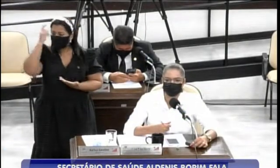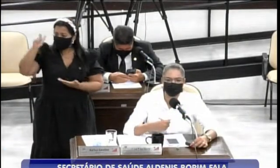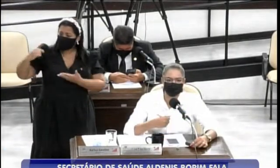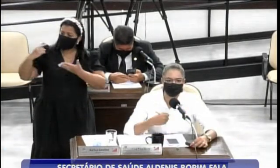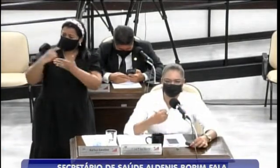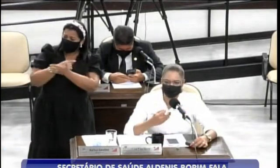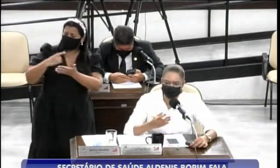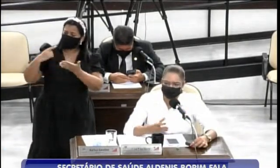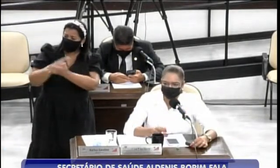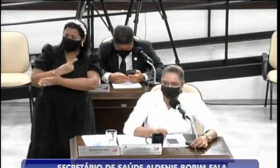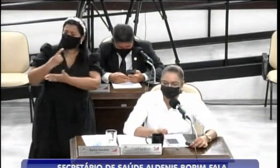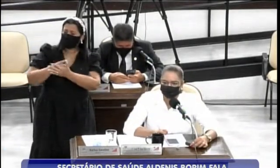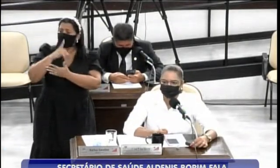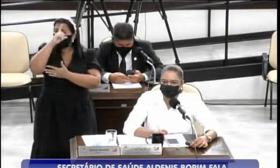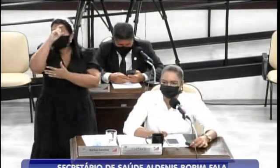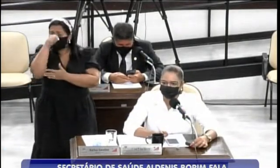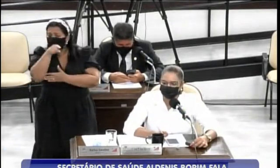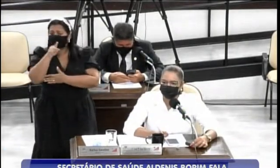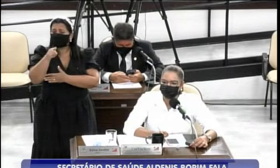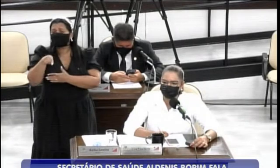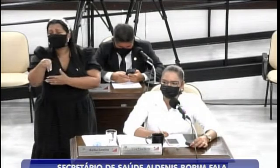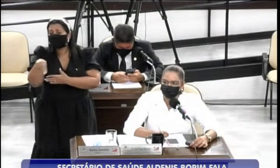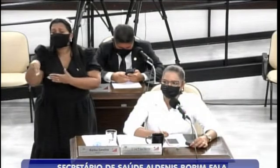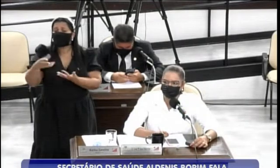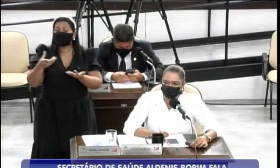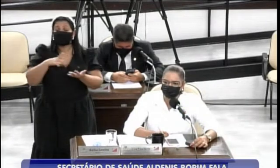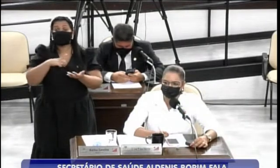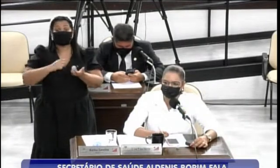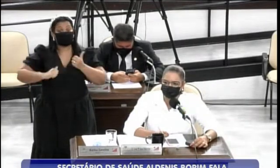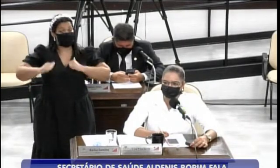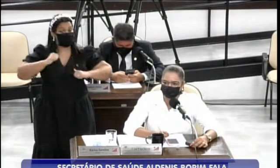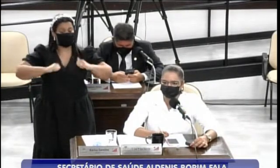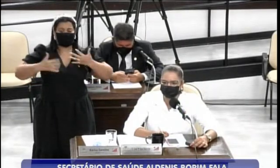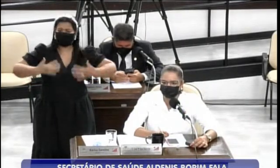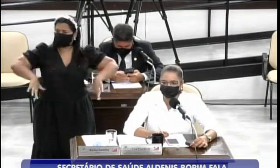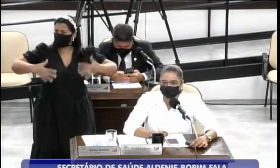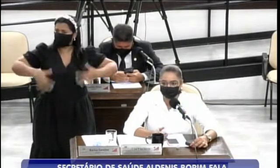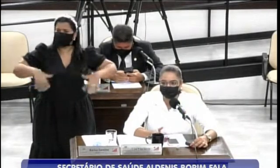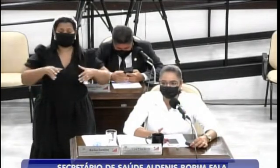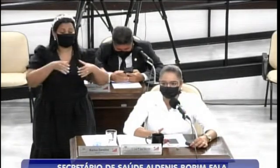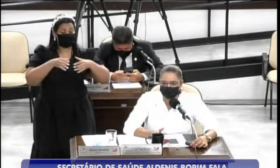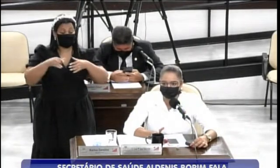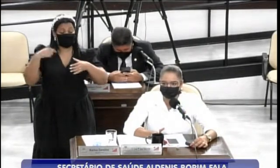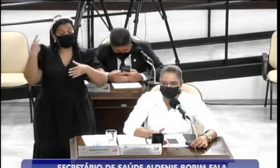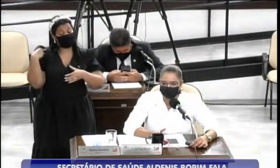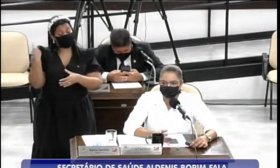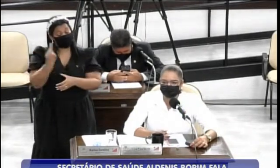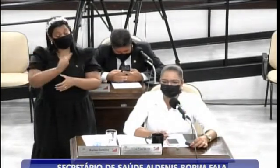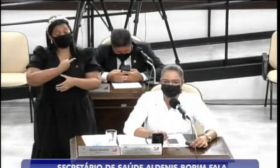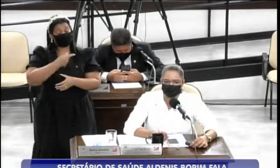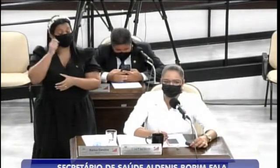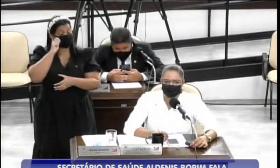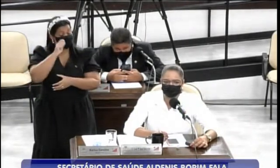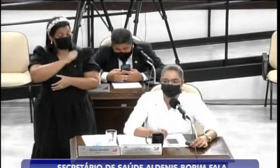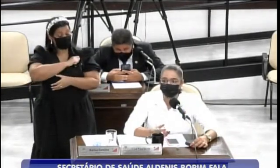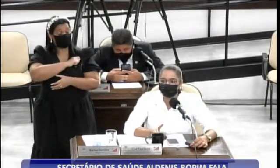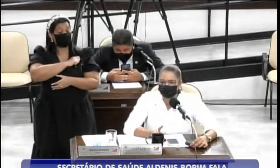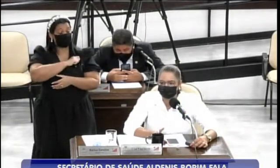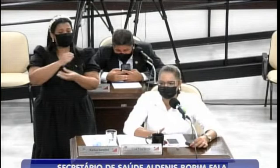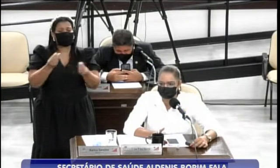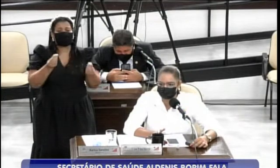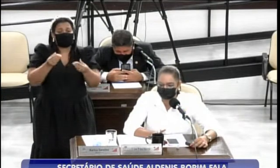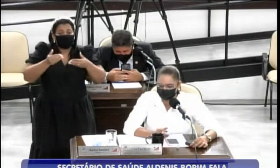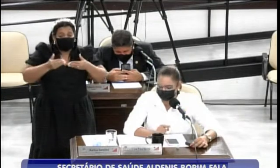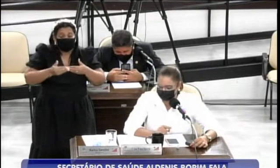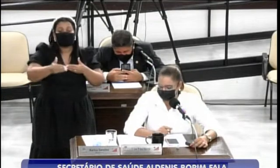consultados sobre o hospital. Existe uma expectativa muito grande da nossa cidade quanto ao